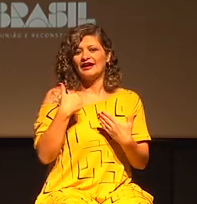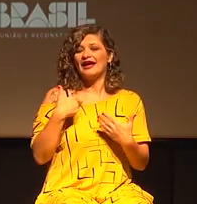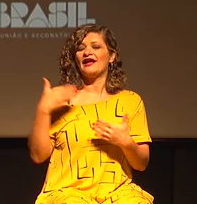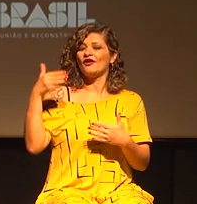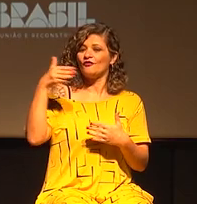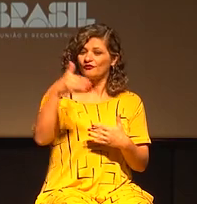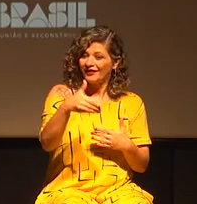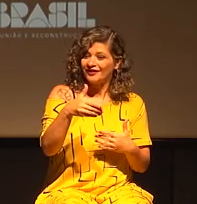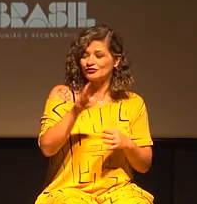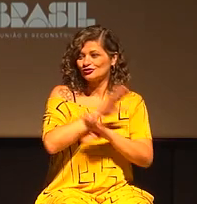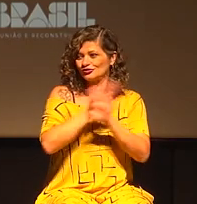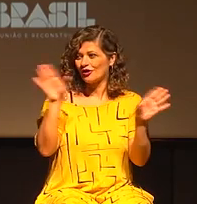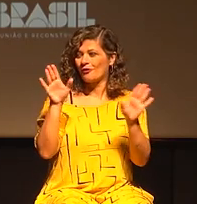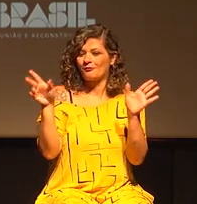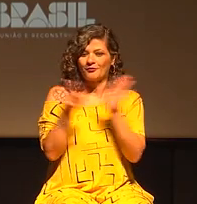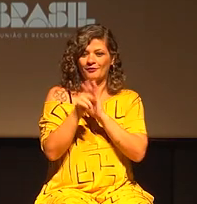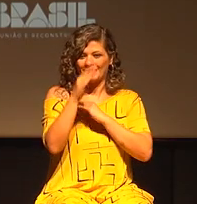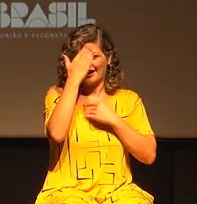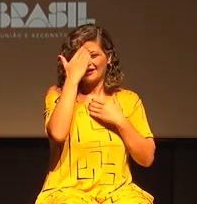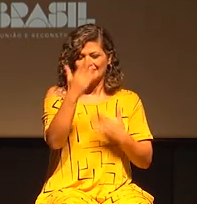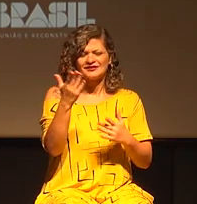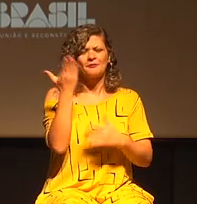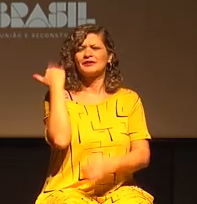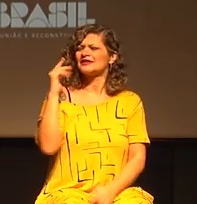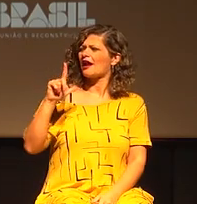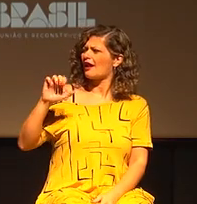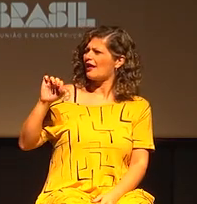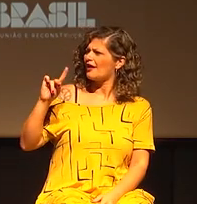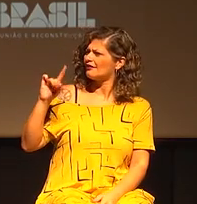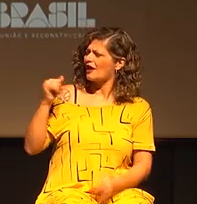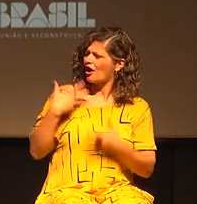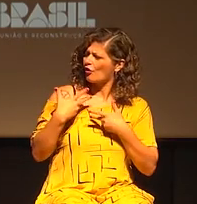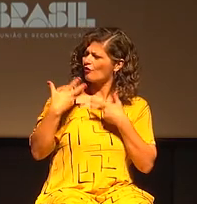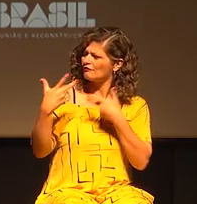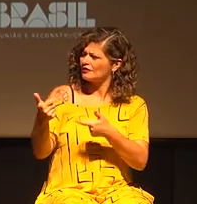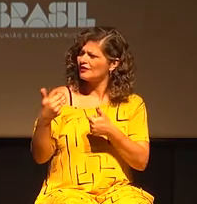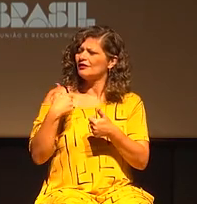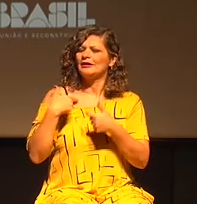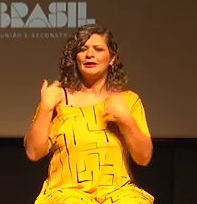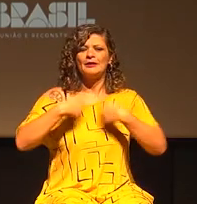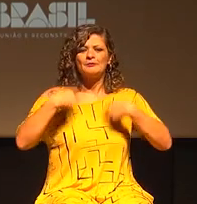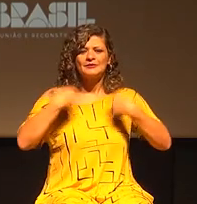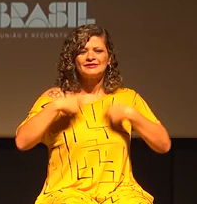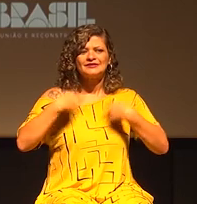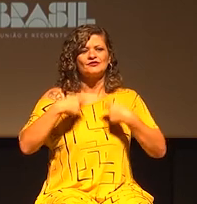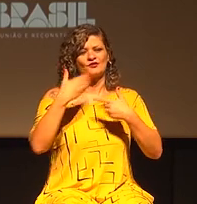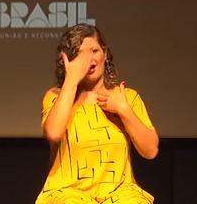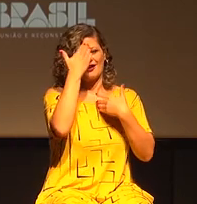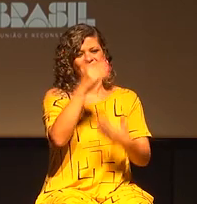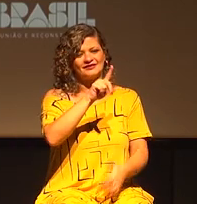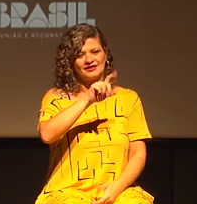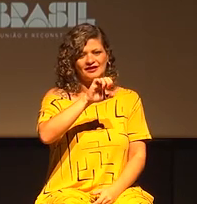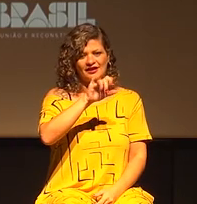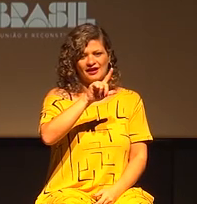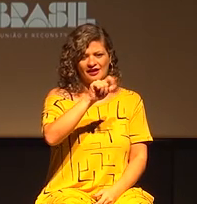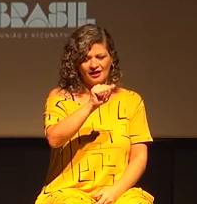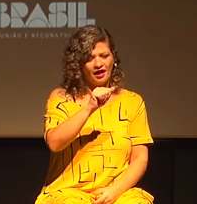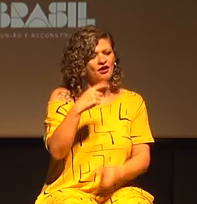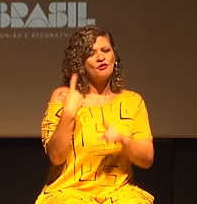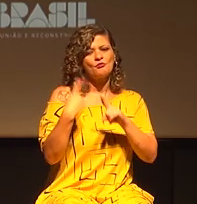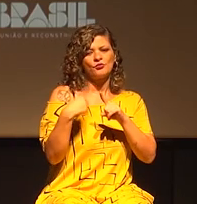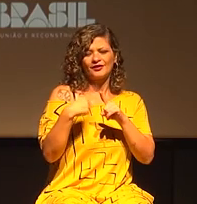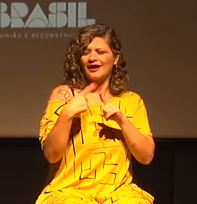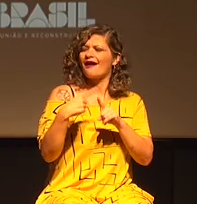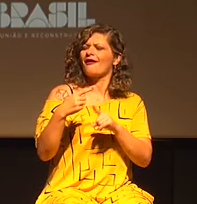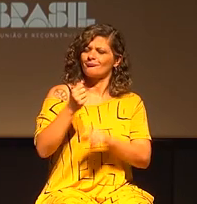aqui na condição de agradecer hoje quando a Leila mandou o convite falei nossa eu preciso de agradecer pra Leila Porque ela foi uma